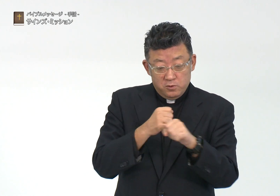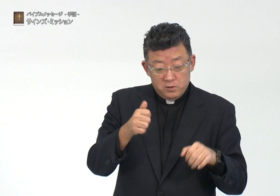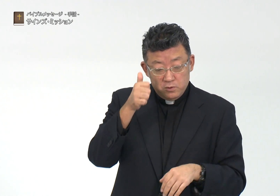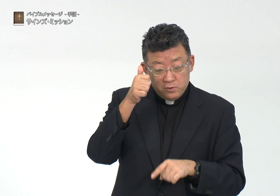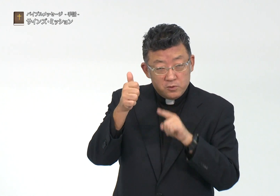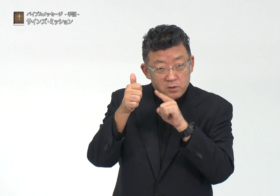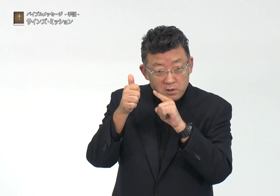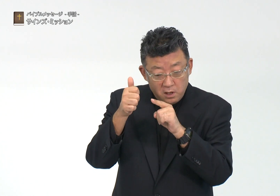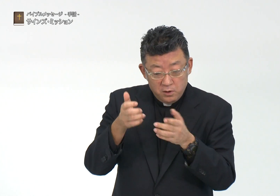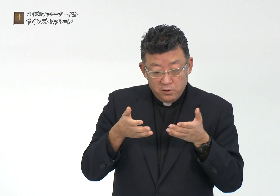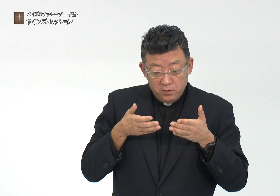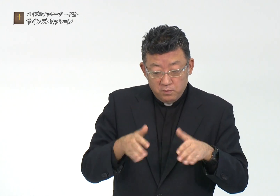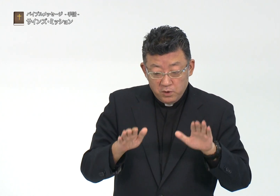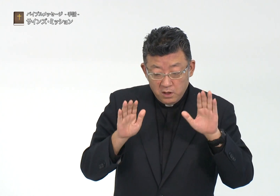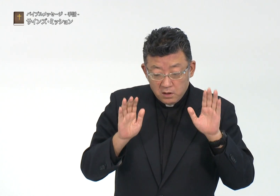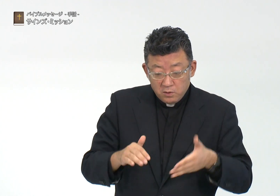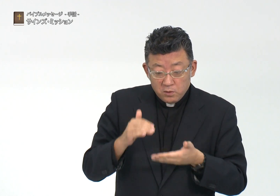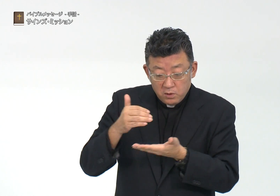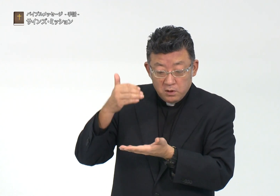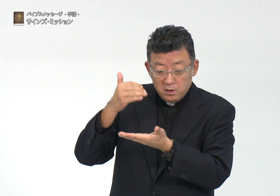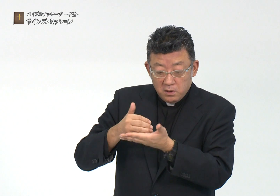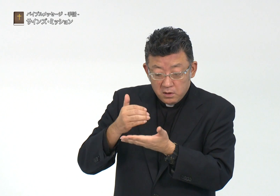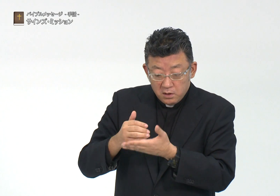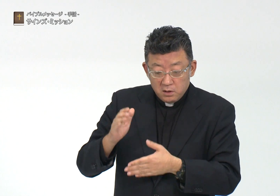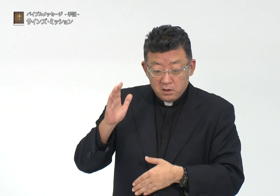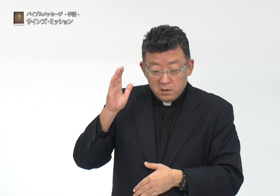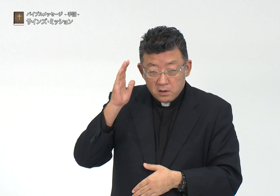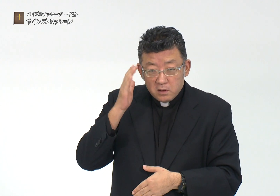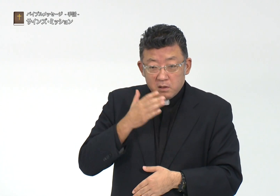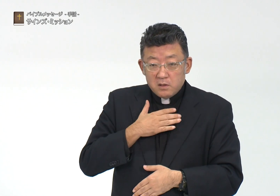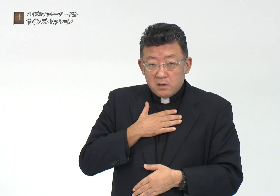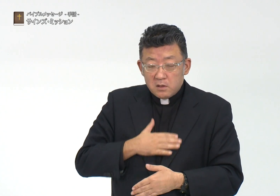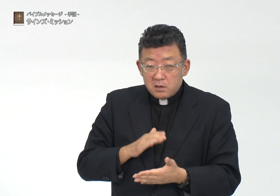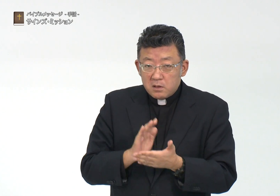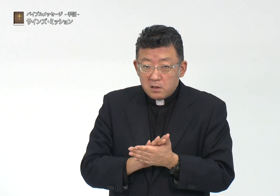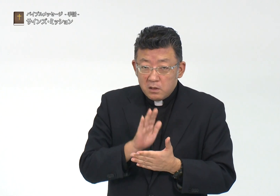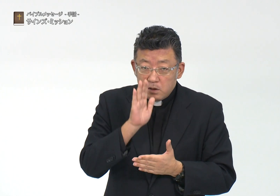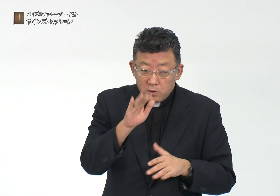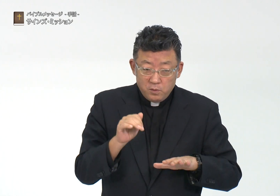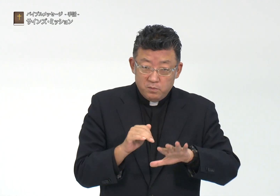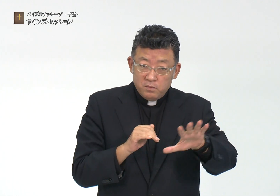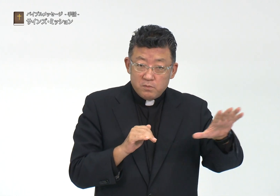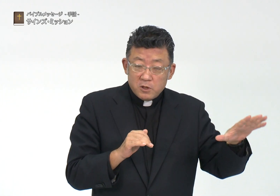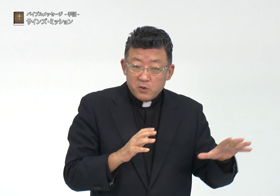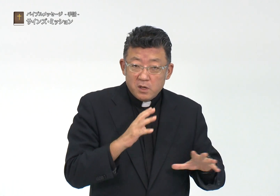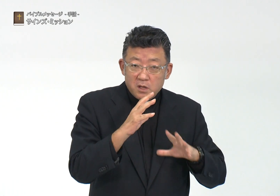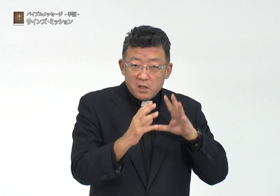5回を通して救い主の誕生を告げられた後